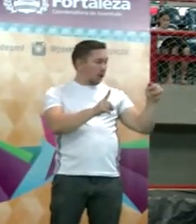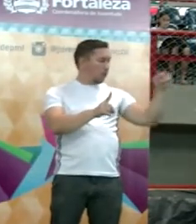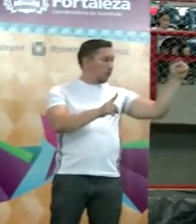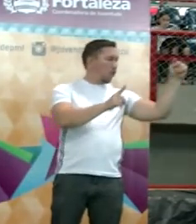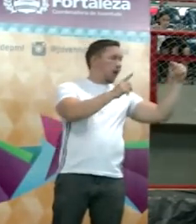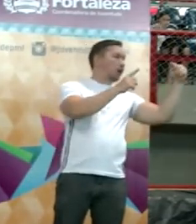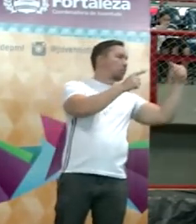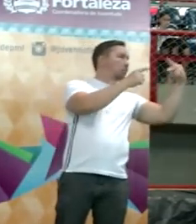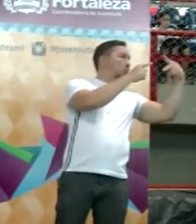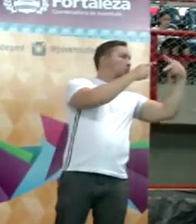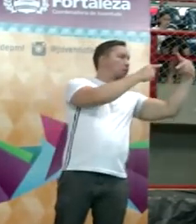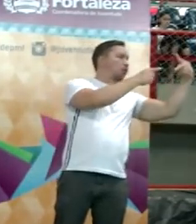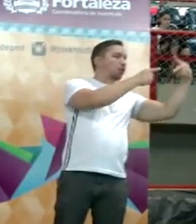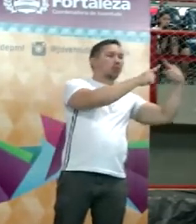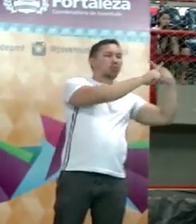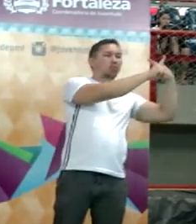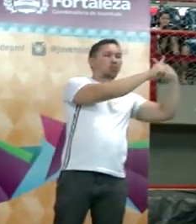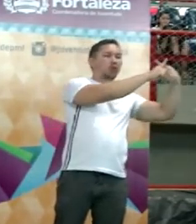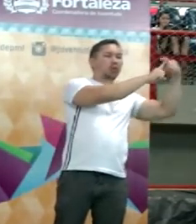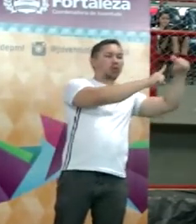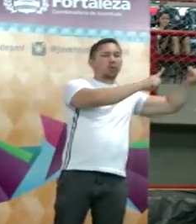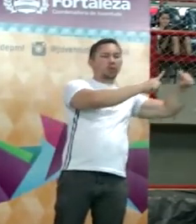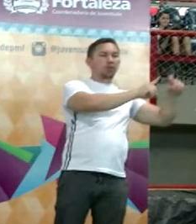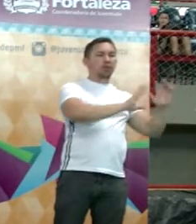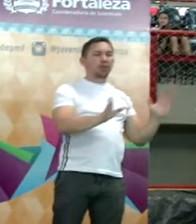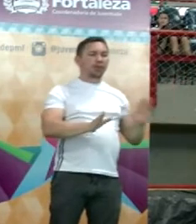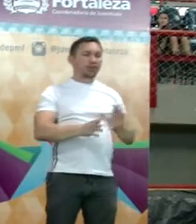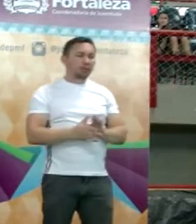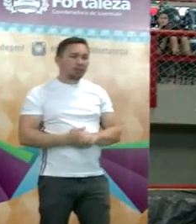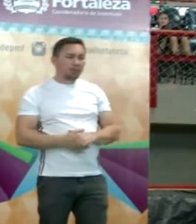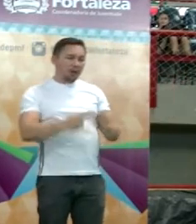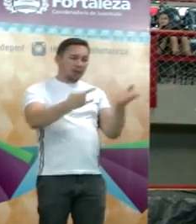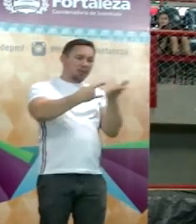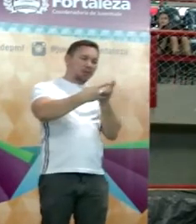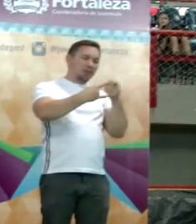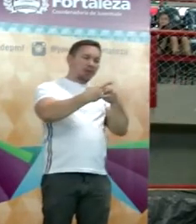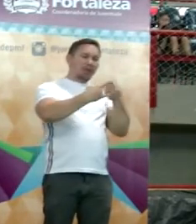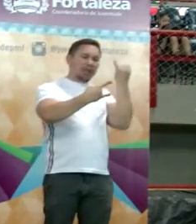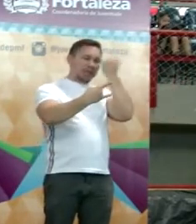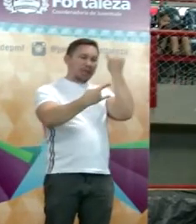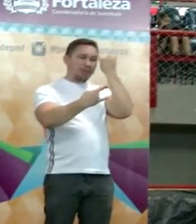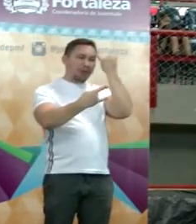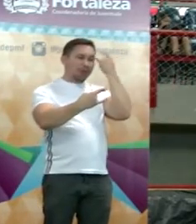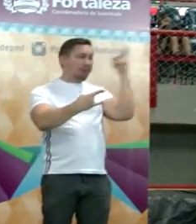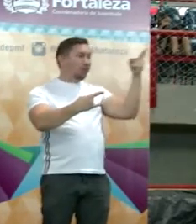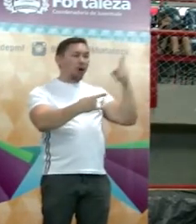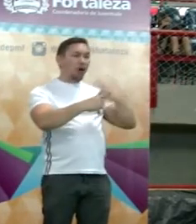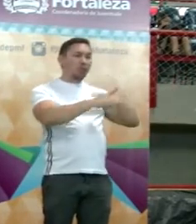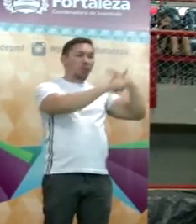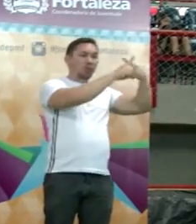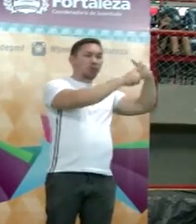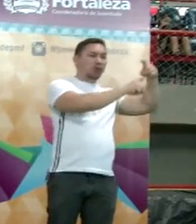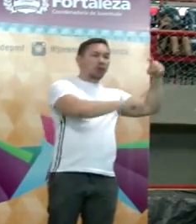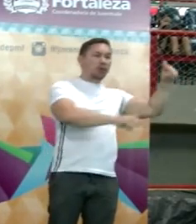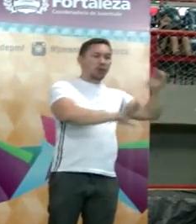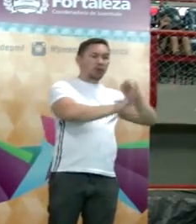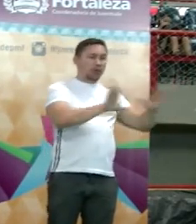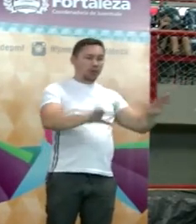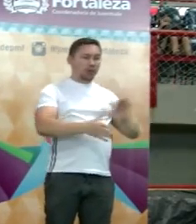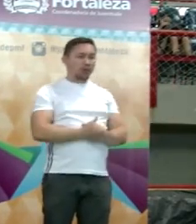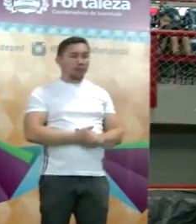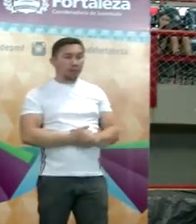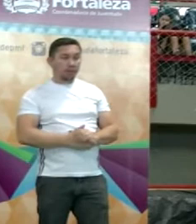um por x. Já sai direto, sem precisar escrever fração, entendeu? Fica bem mais fácil para mim. Na TV